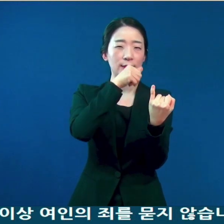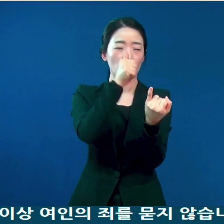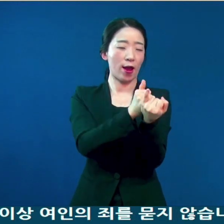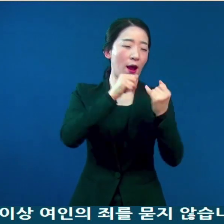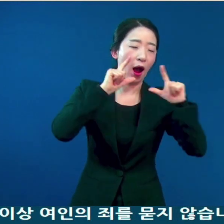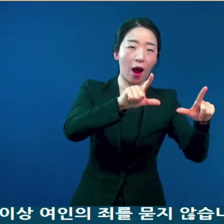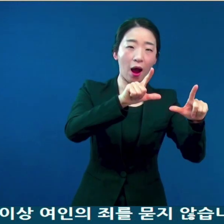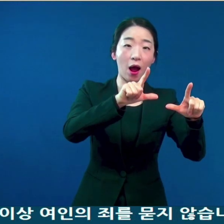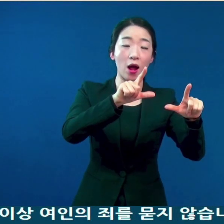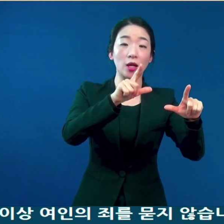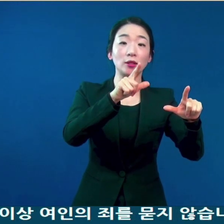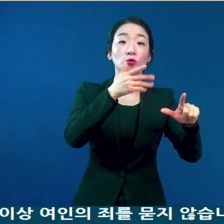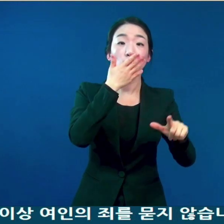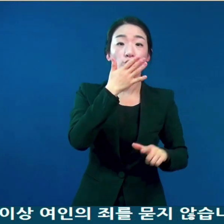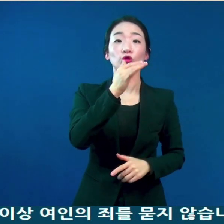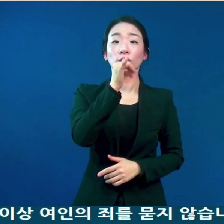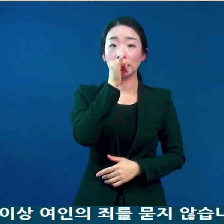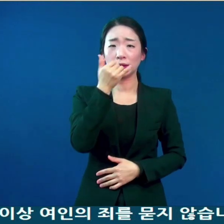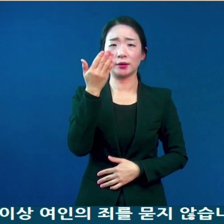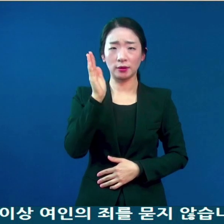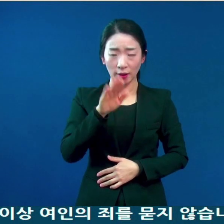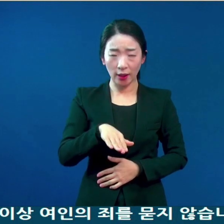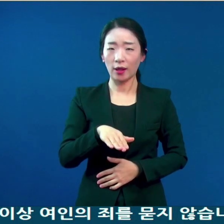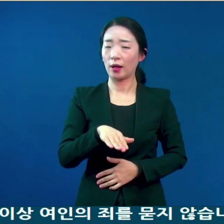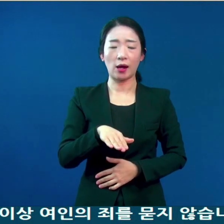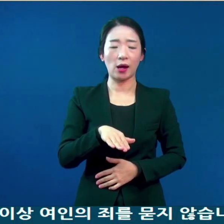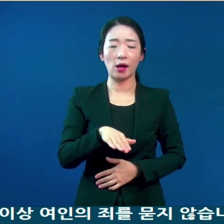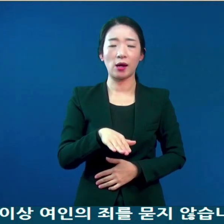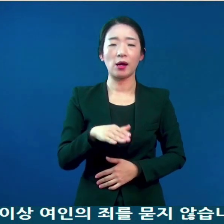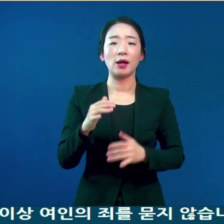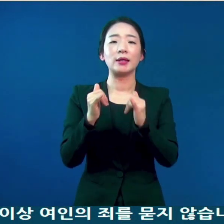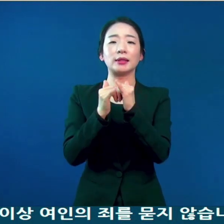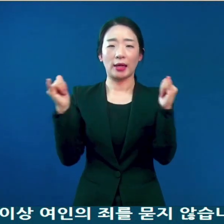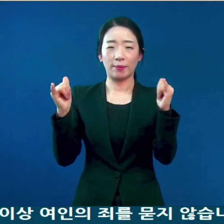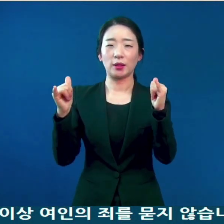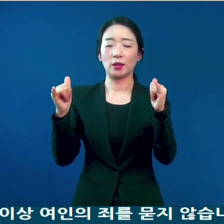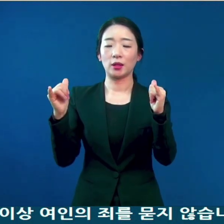모습은 그렇지 않습니다. 사람들이 변한 겁니다.